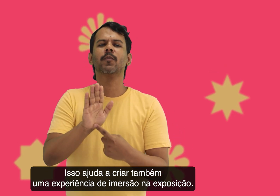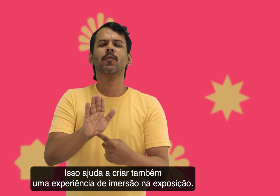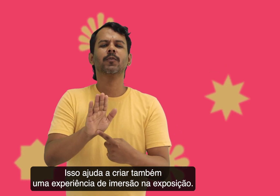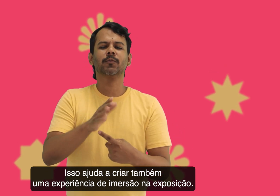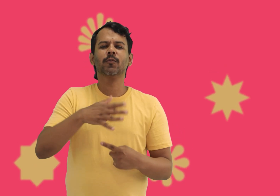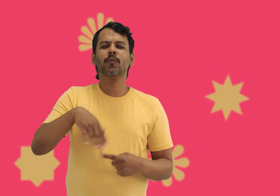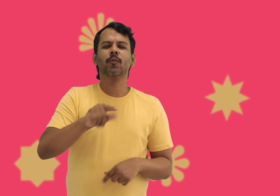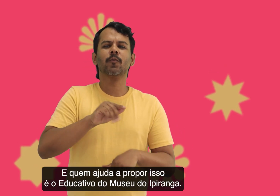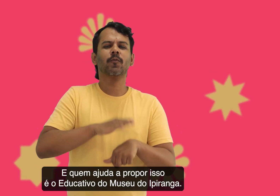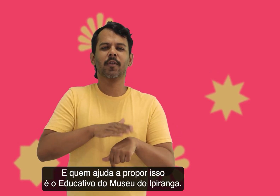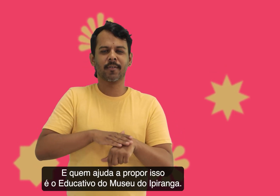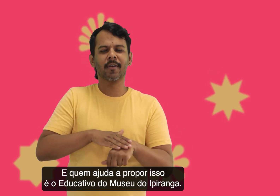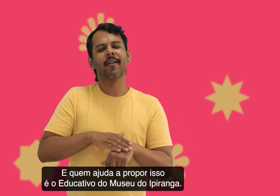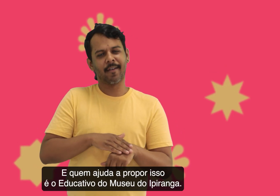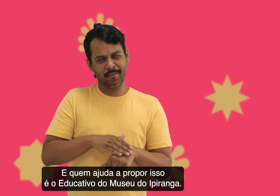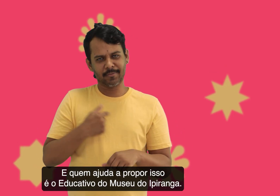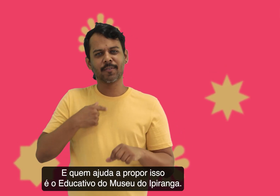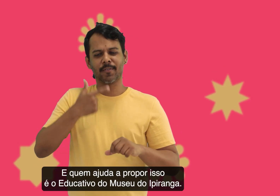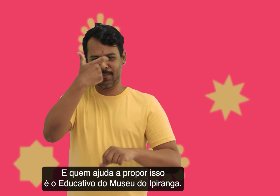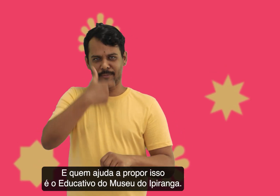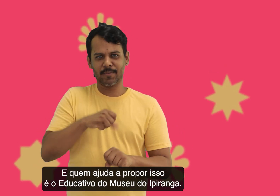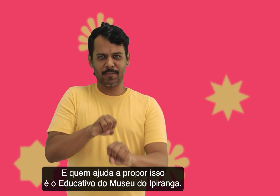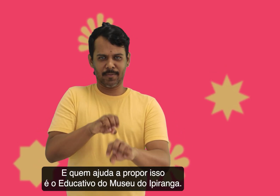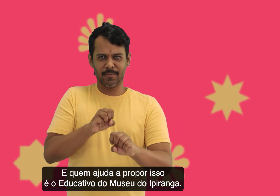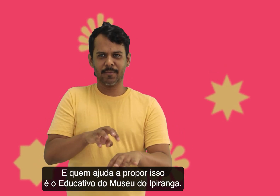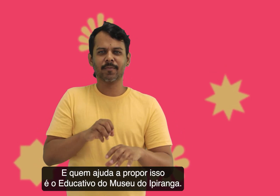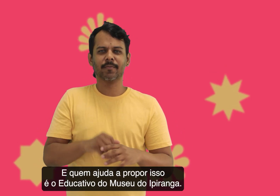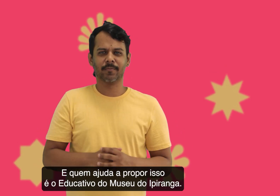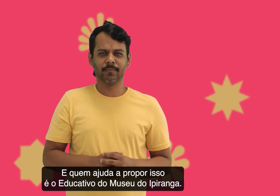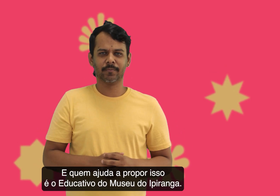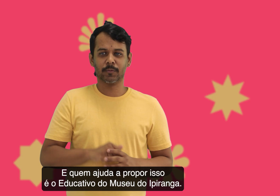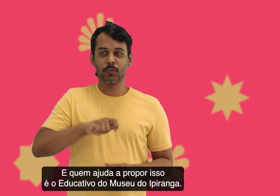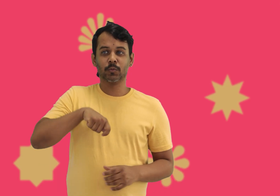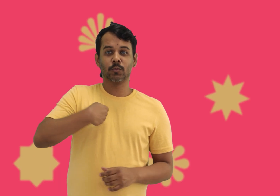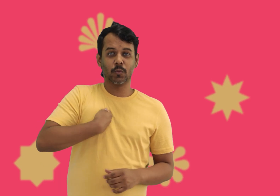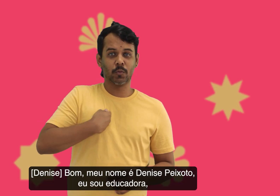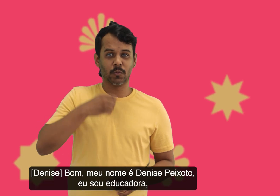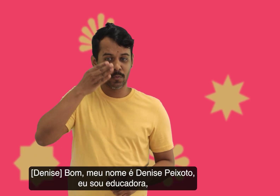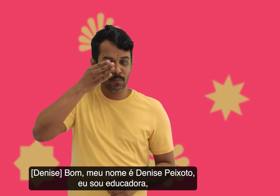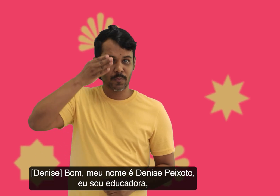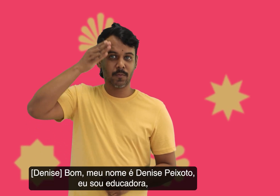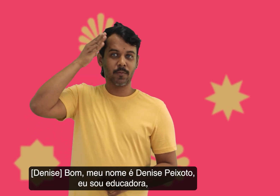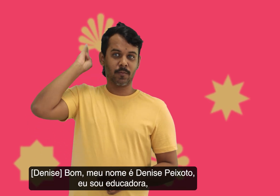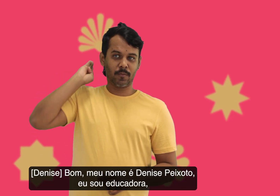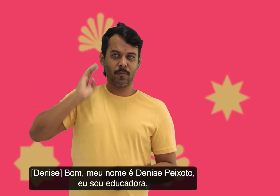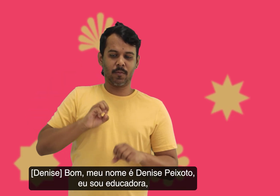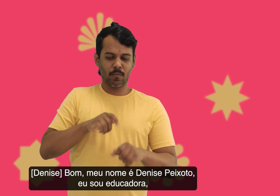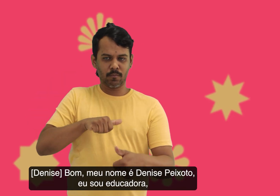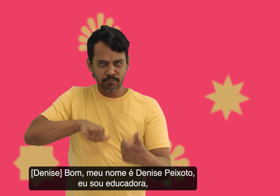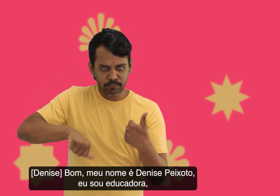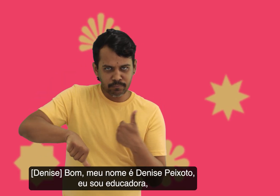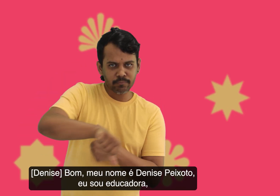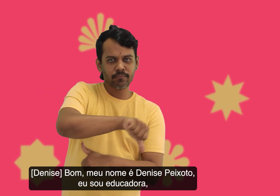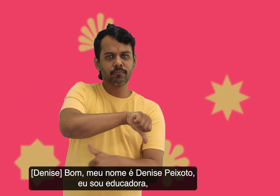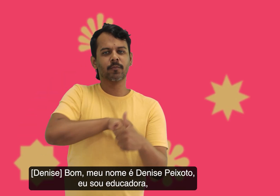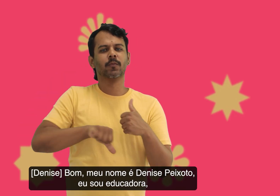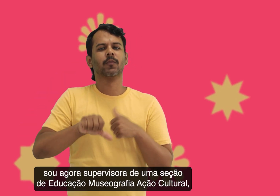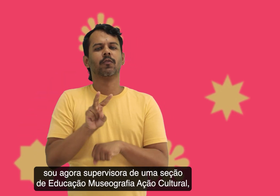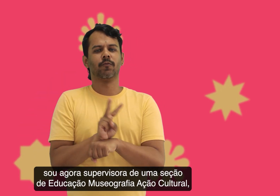na exposição. E quem ajuda a propor isso é o educativo do Museu do Ipiranga. Bom, meu nome é Denise Peixoto, eu sou educadora,